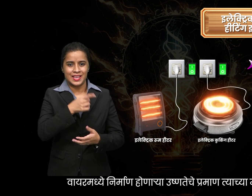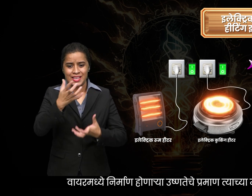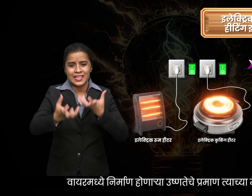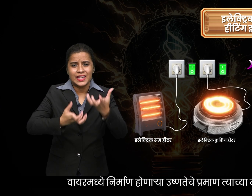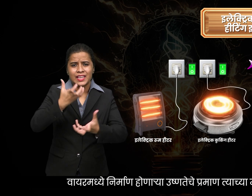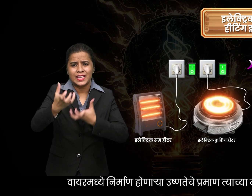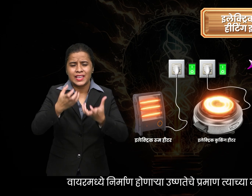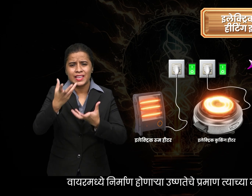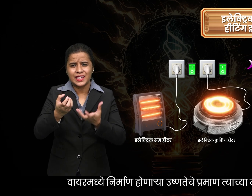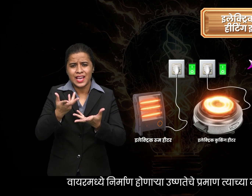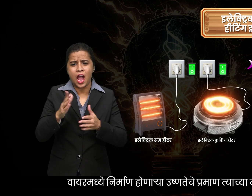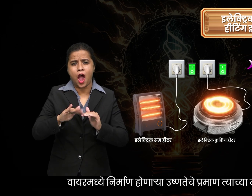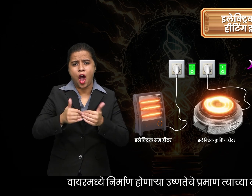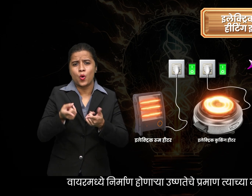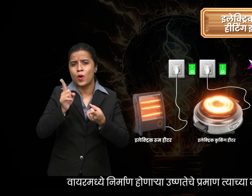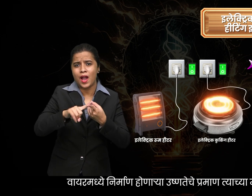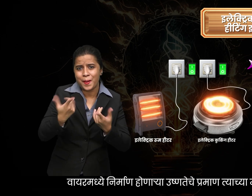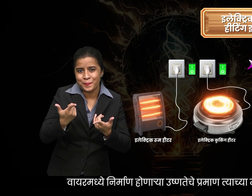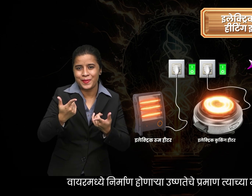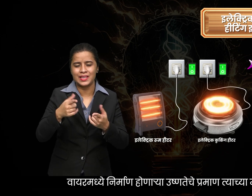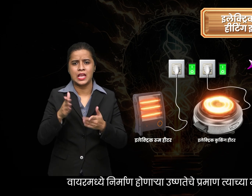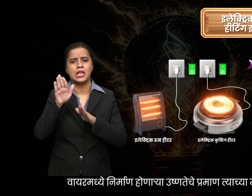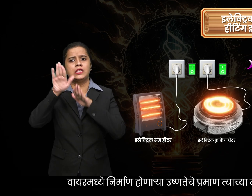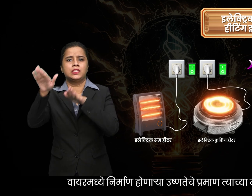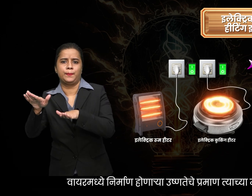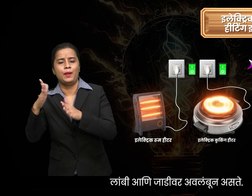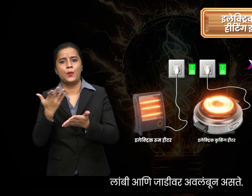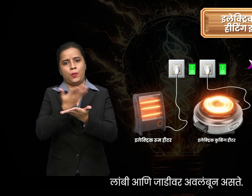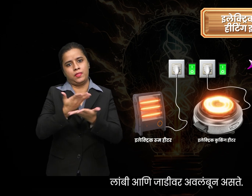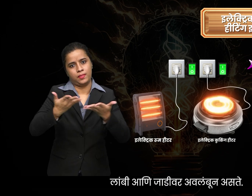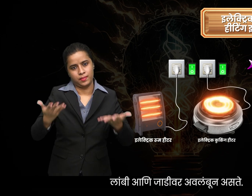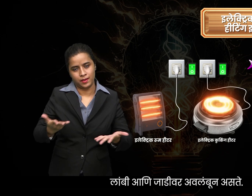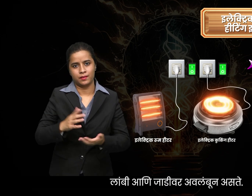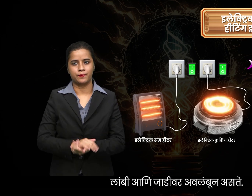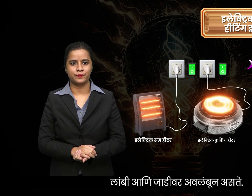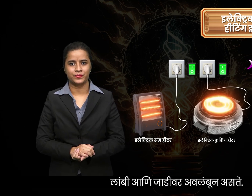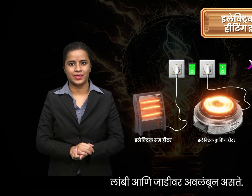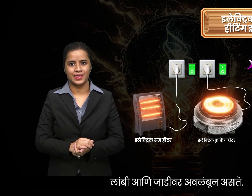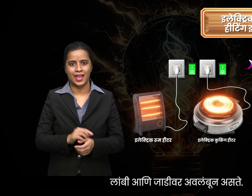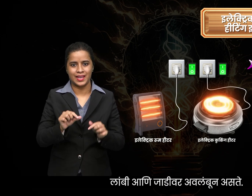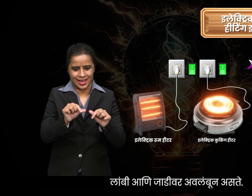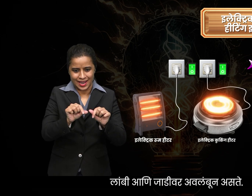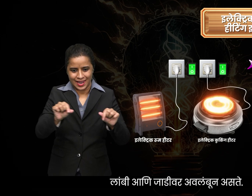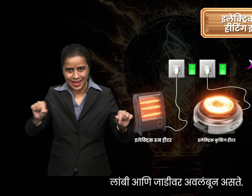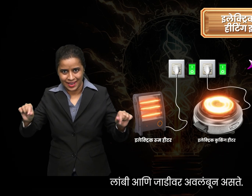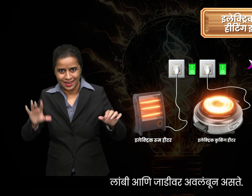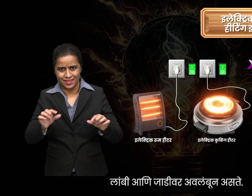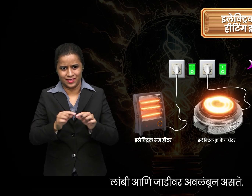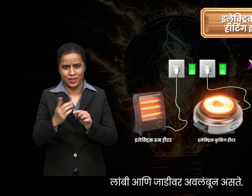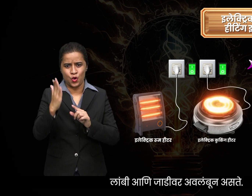वायरमध्ये निर्माण होणाऱ्या उष्णतेचे प्रमाण त्यांच्या मटेरियल, लांबी आणि जाडीवर अवलंबून